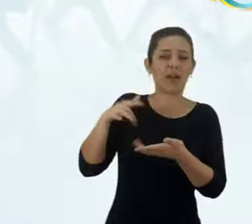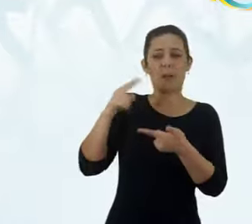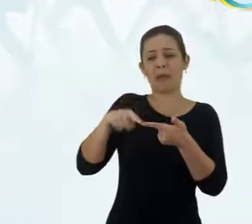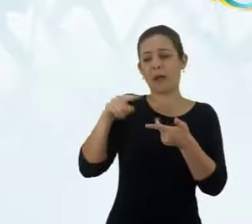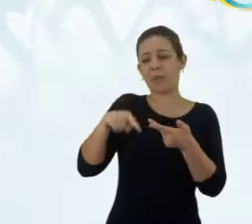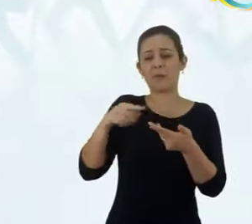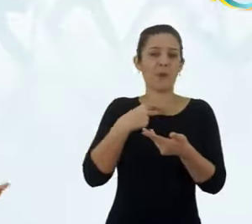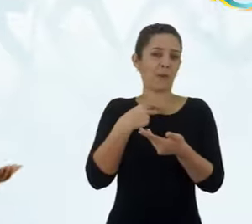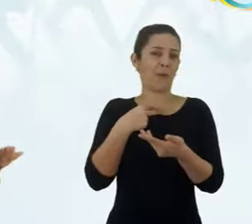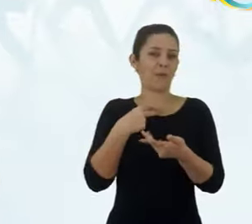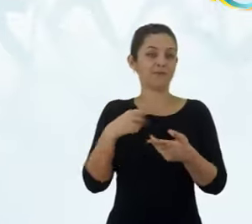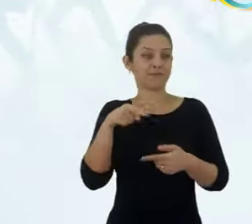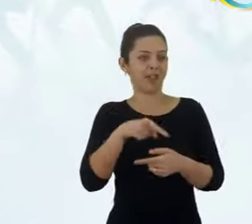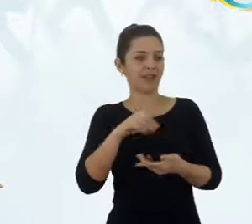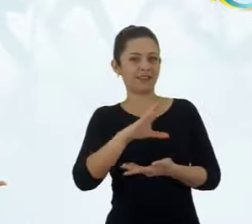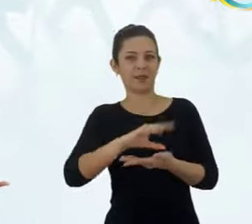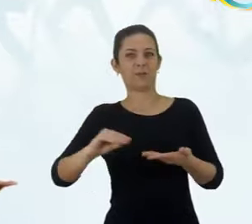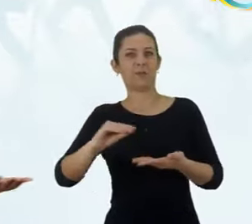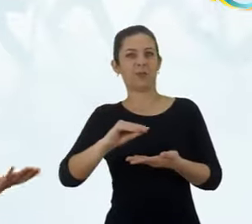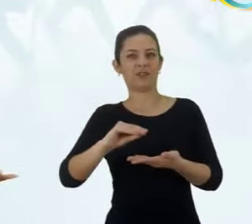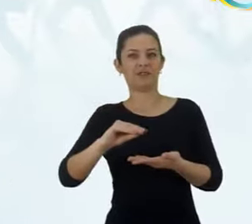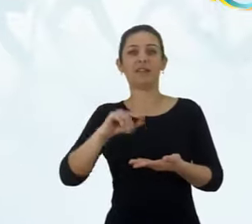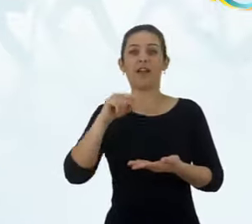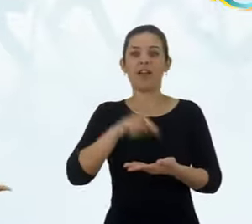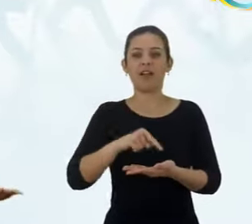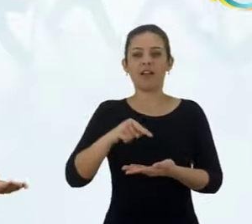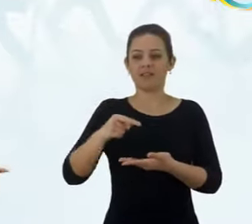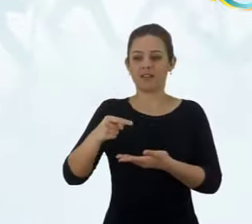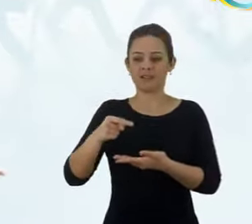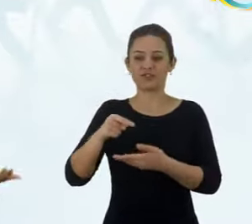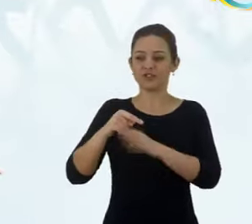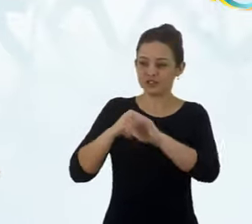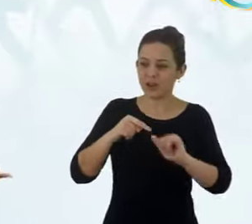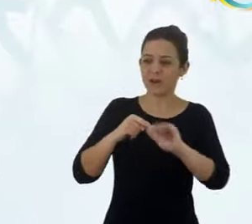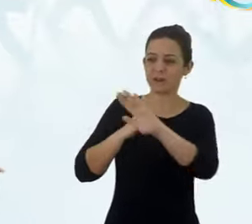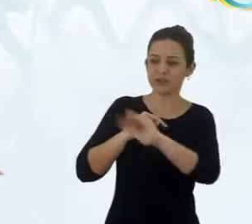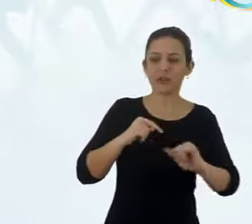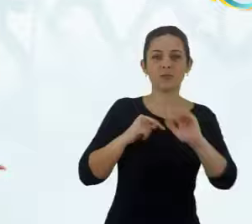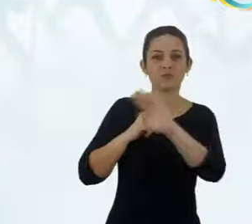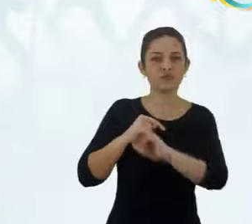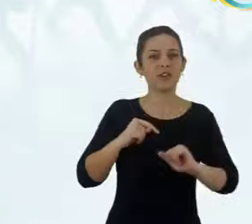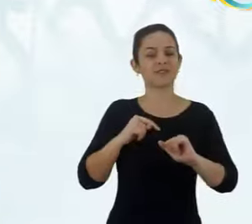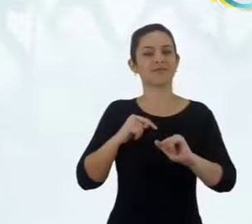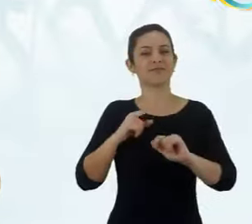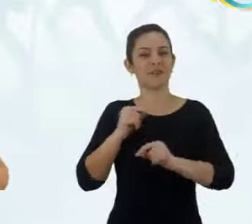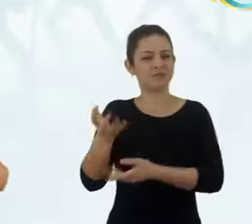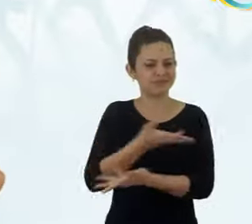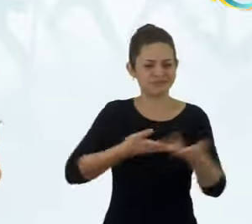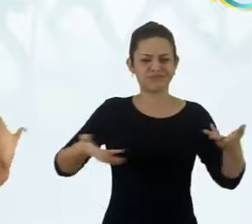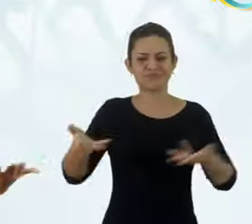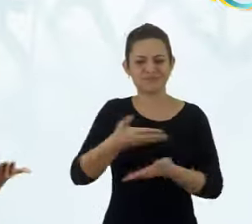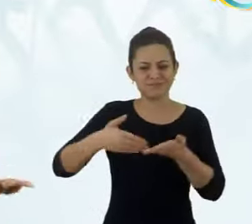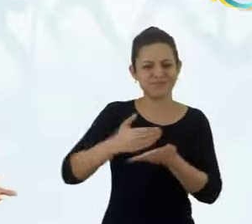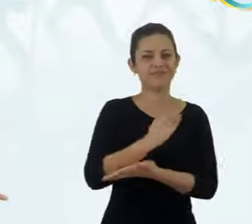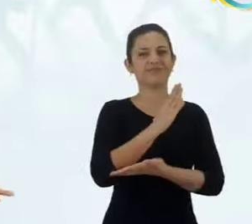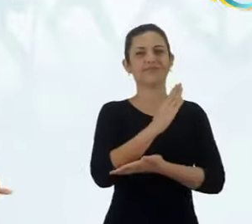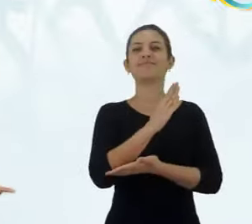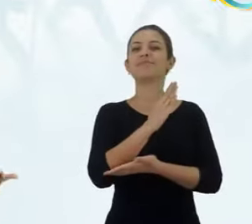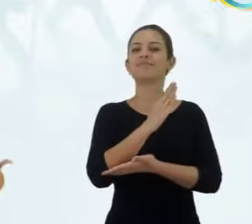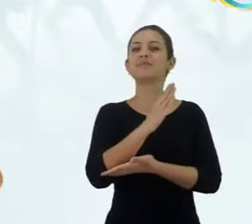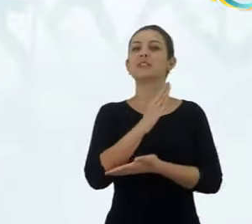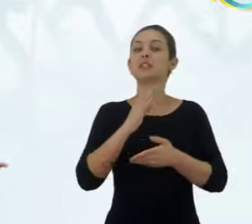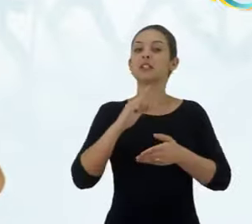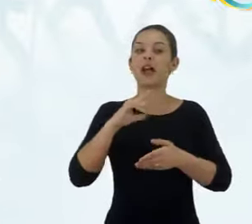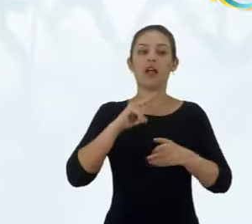daquela criança. E esse outro modelo, eles puxam tanto que eles acabam se